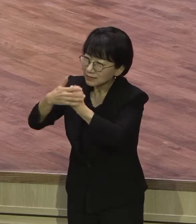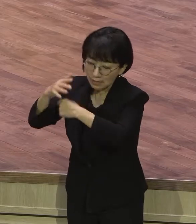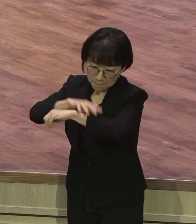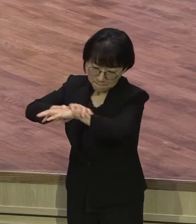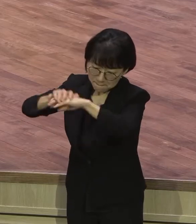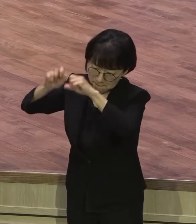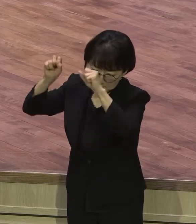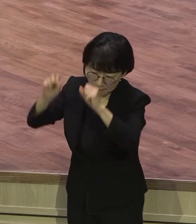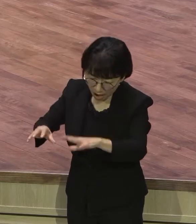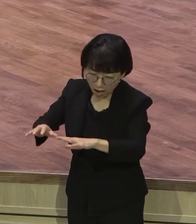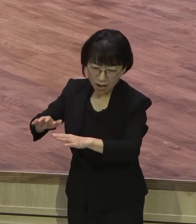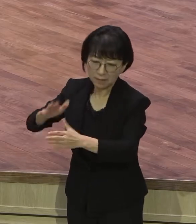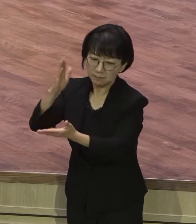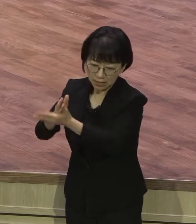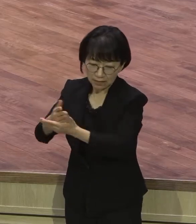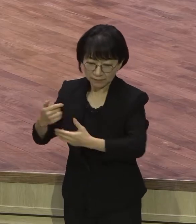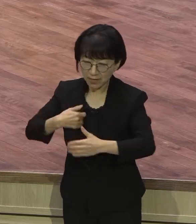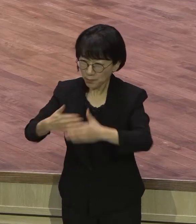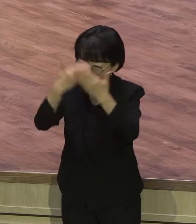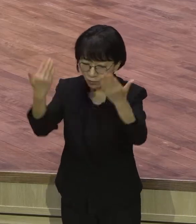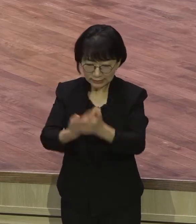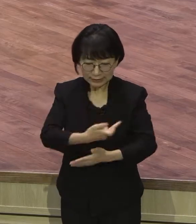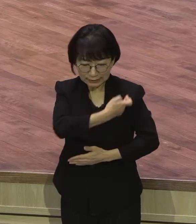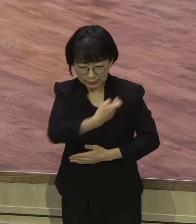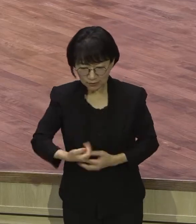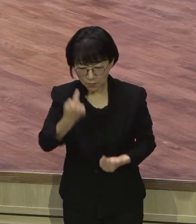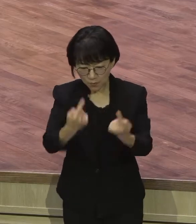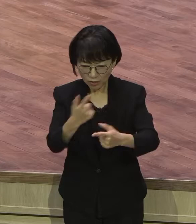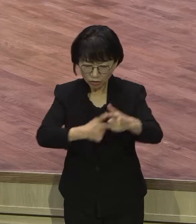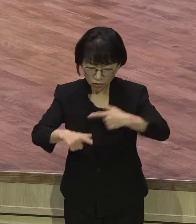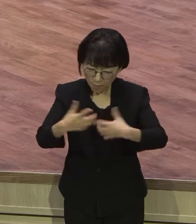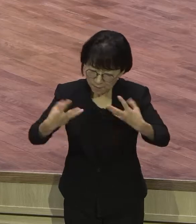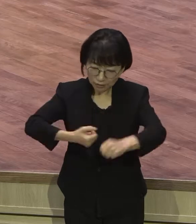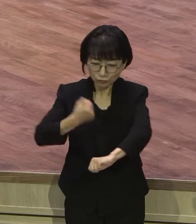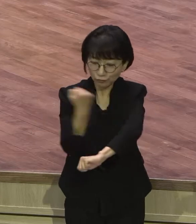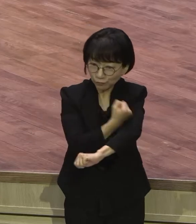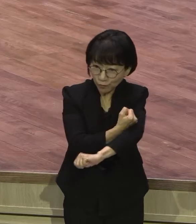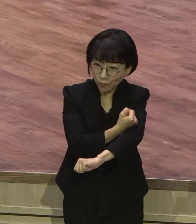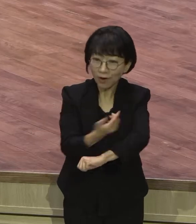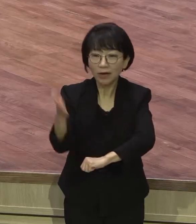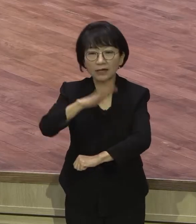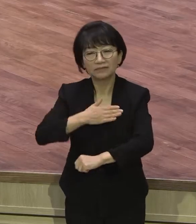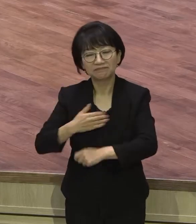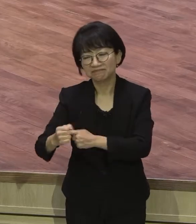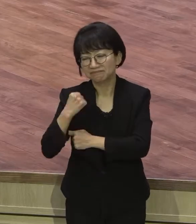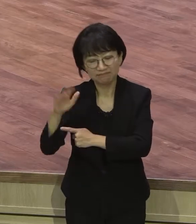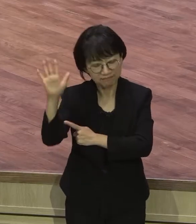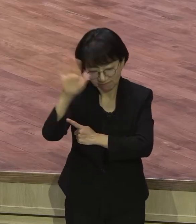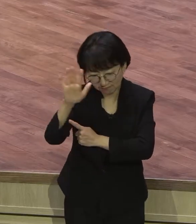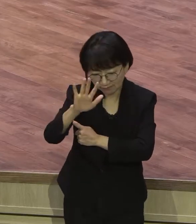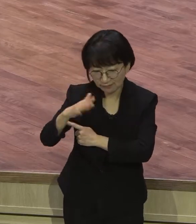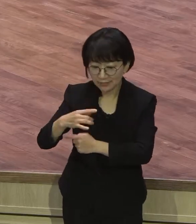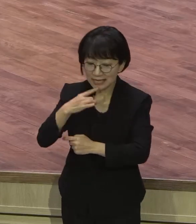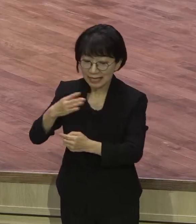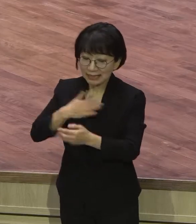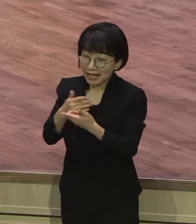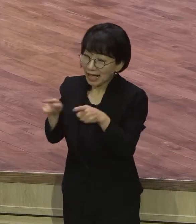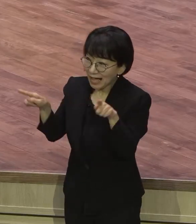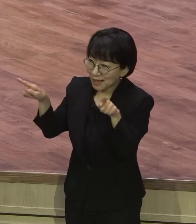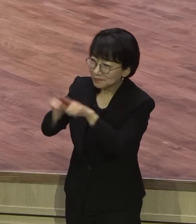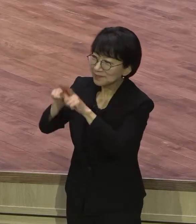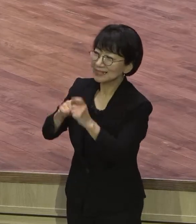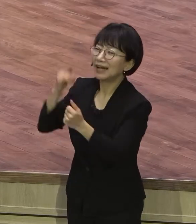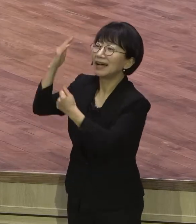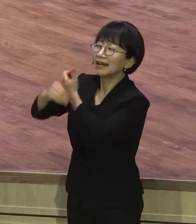아니하여 내가 모든 사도보다 더 많이 수고하였으나 내가 한 것이 아니요 오직 나와 함께